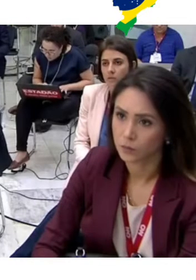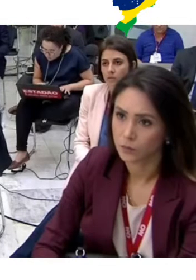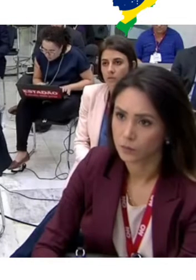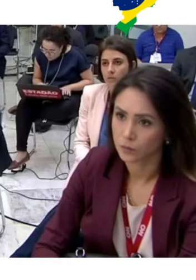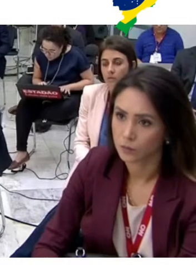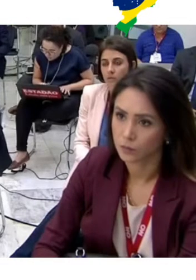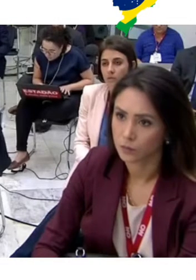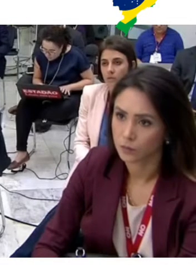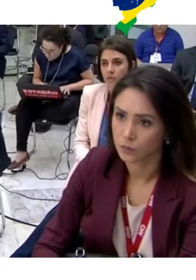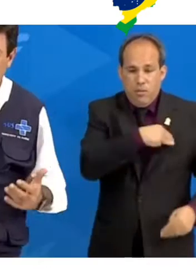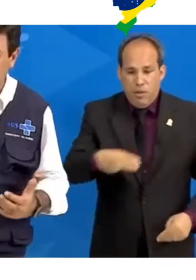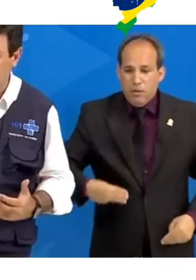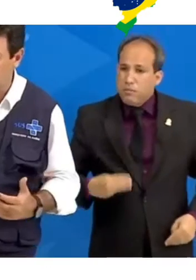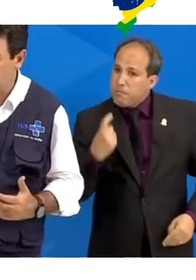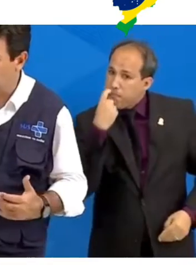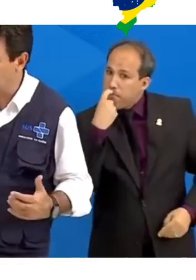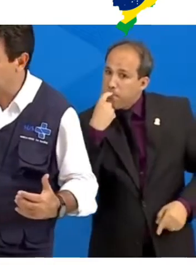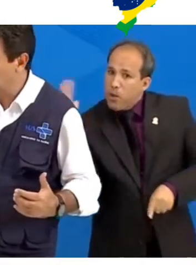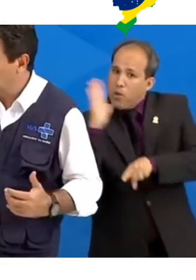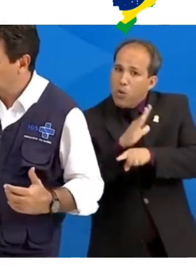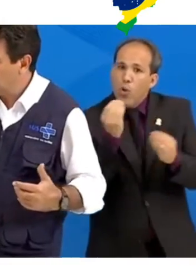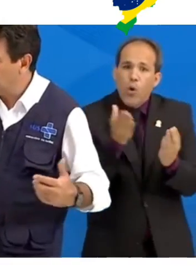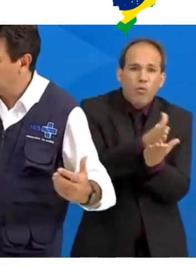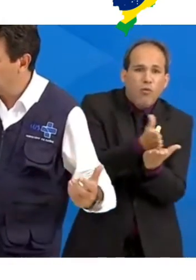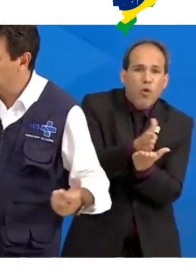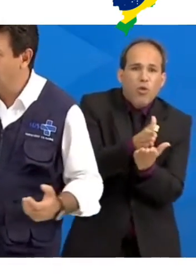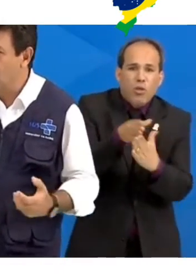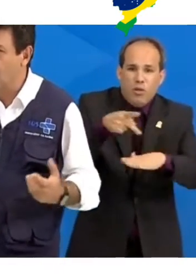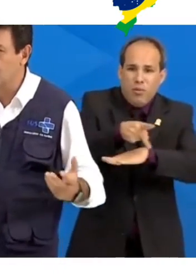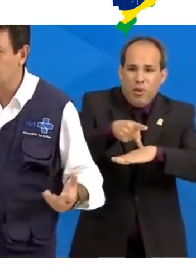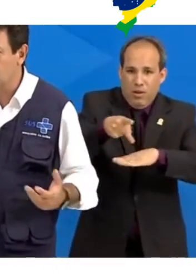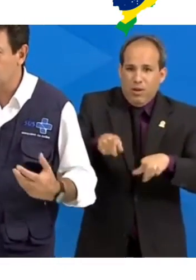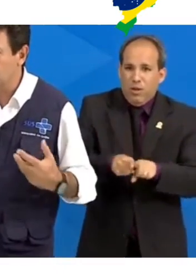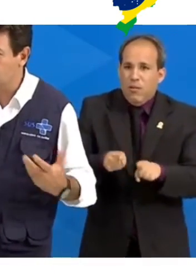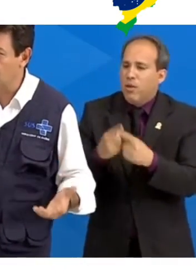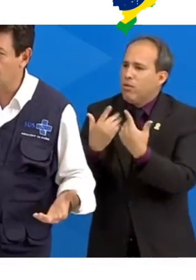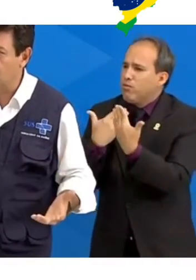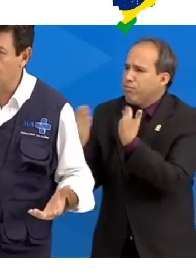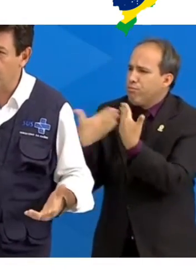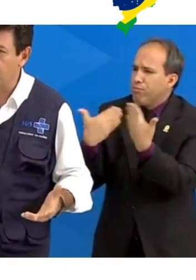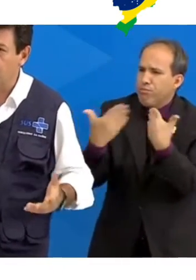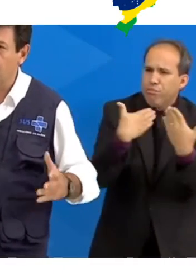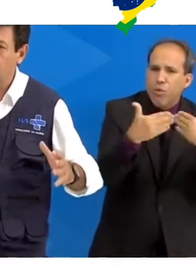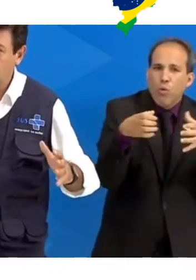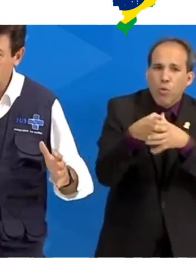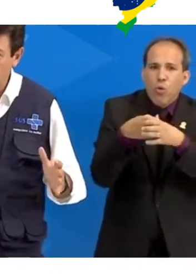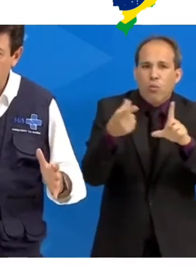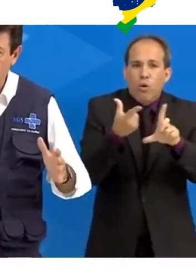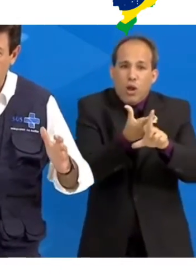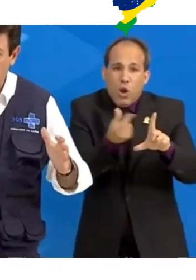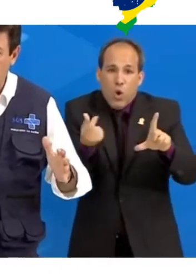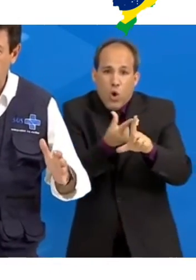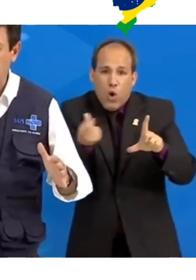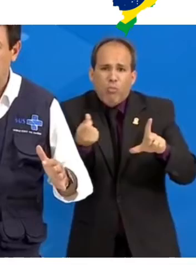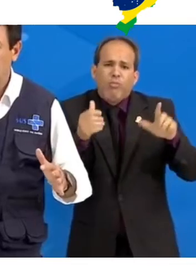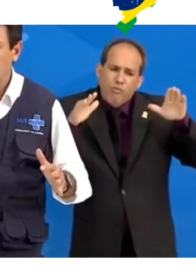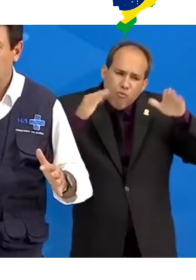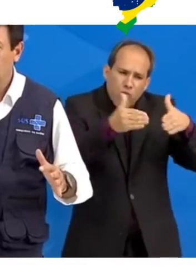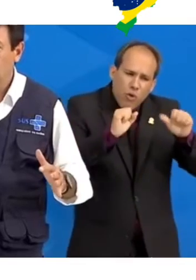ajudando extremamente na questão das fronteiras. Diálogo constante com o pessoal da economia. Nós estamos indo